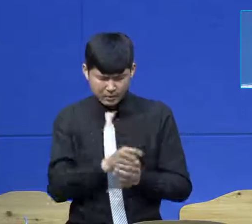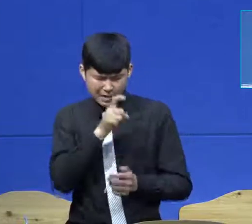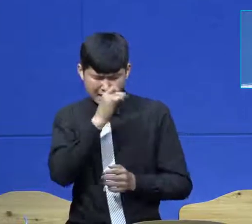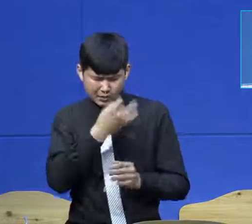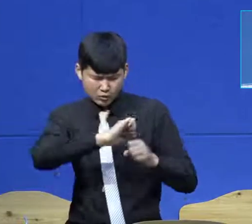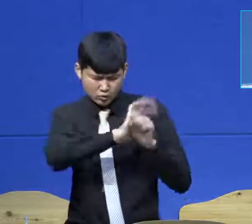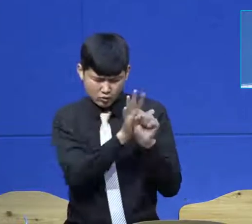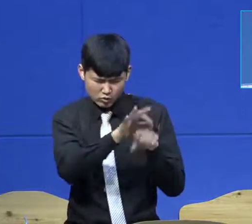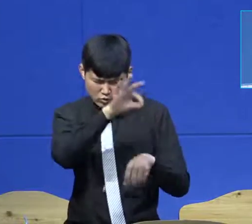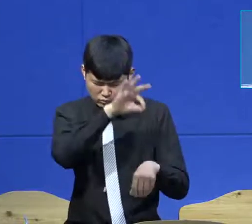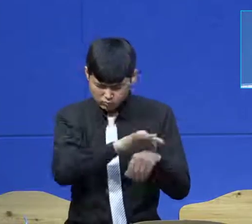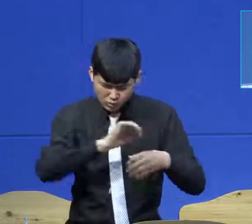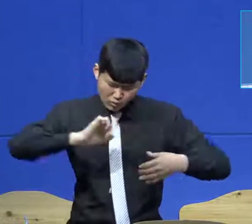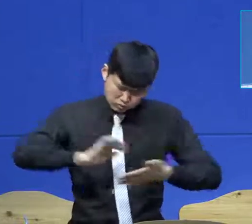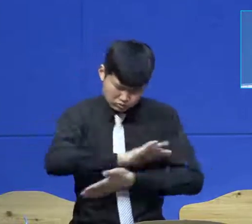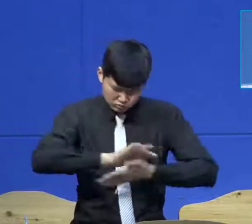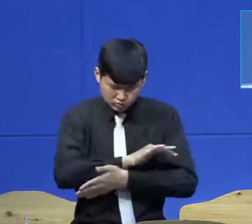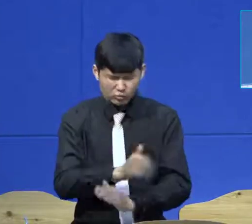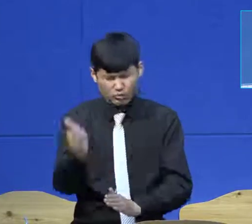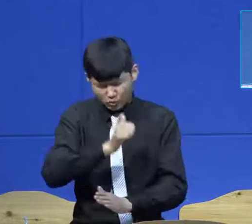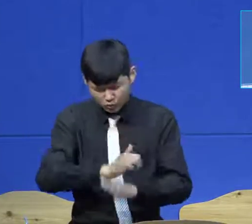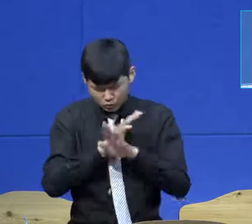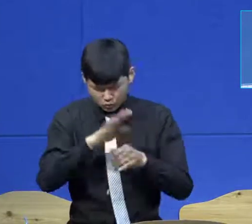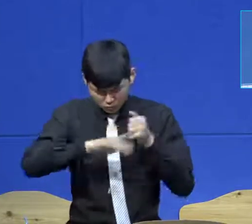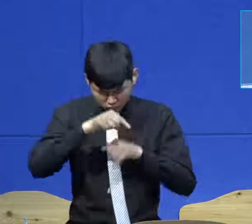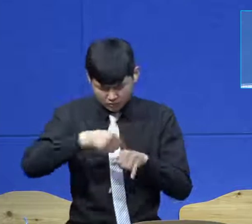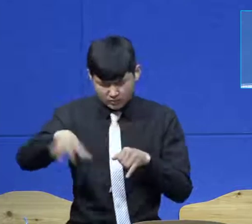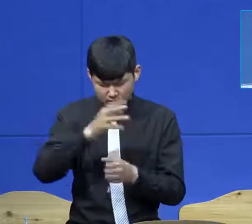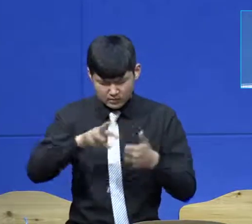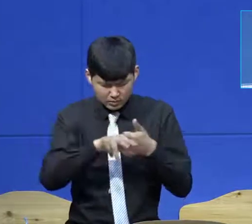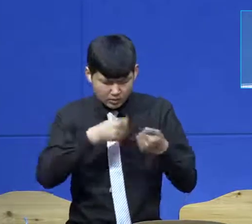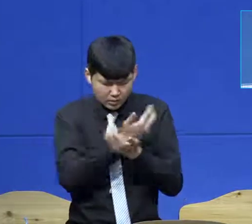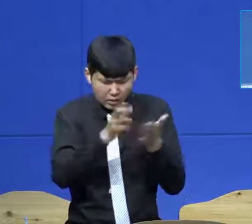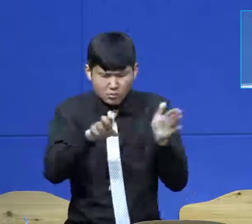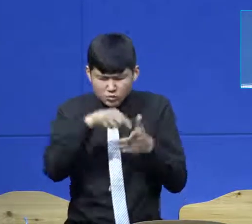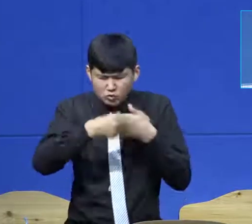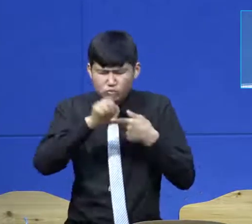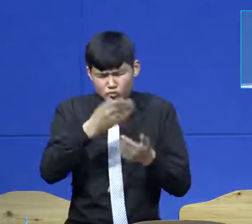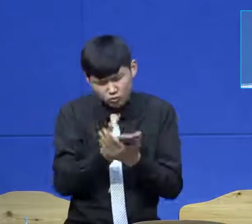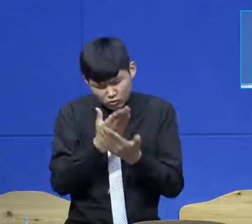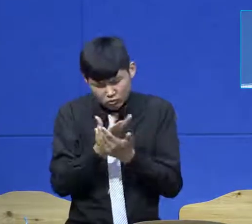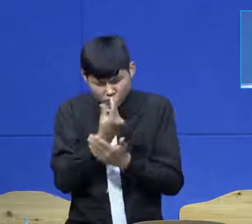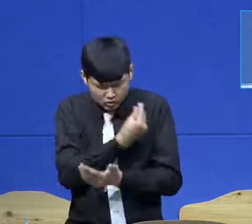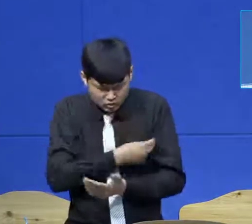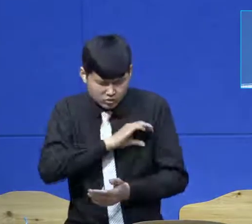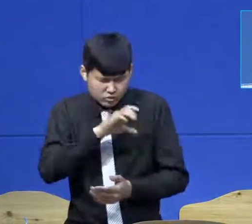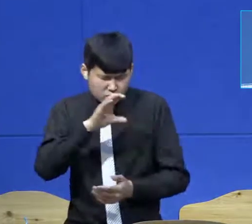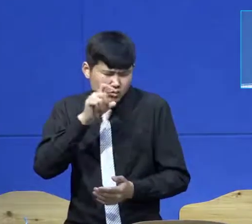халдварт өвчний байдал хурдан дуусч төгсгөлийн үед бидэнд сайн мэдээ тараах боломжийг илүү зөвшөөрч өгнө гэж чин